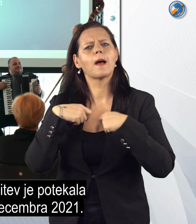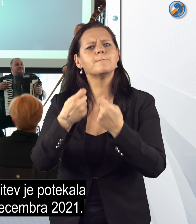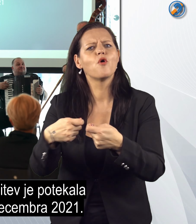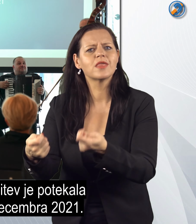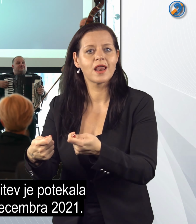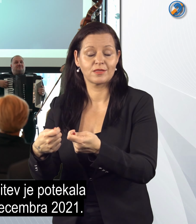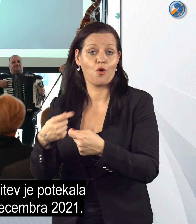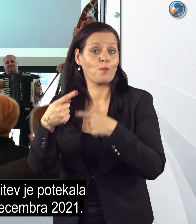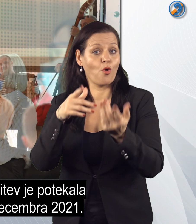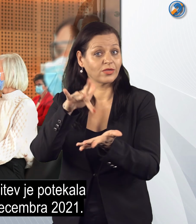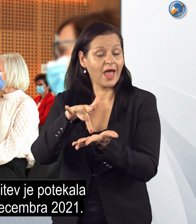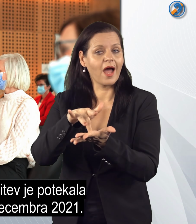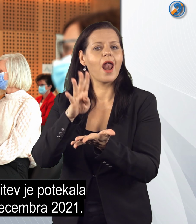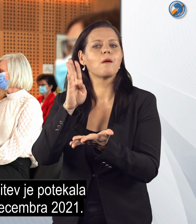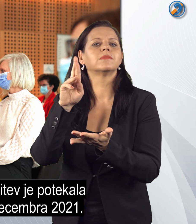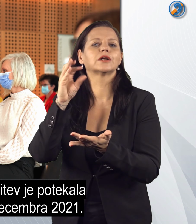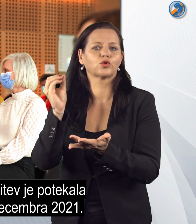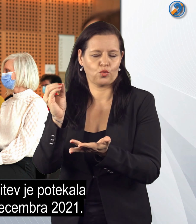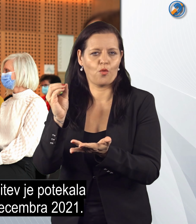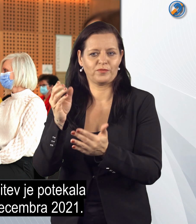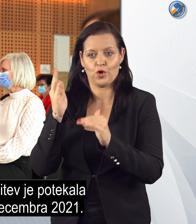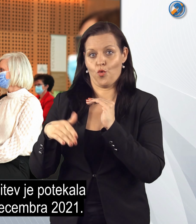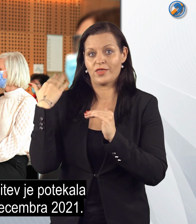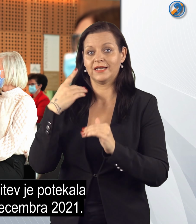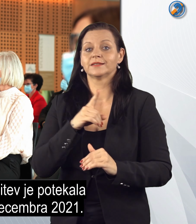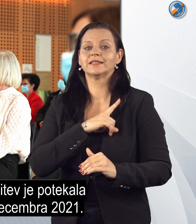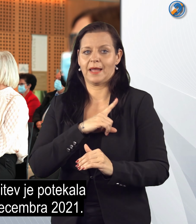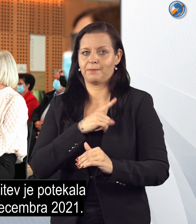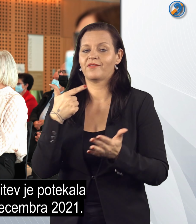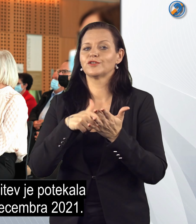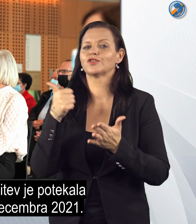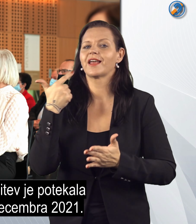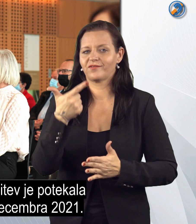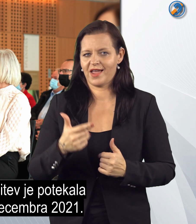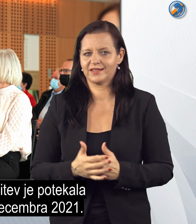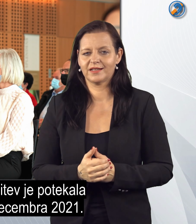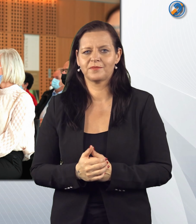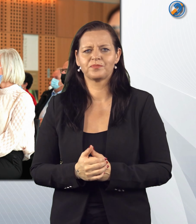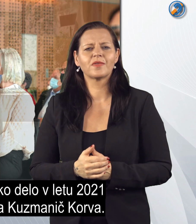Slavnostna podelitev je potekala na Brdu konec lanskega decembra.